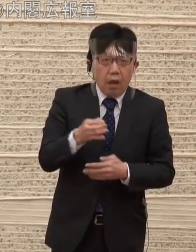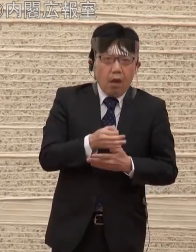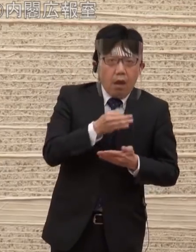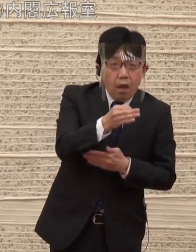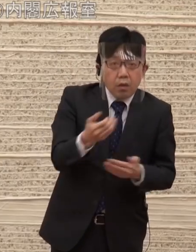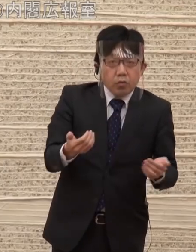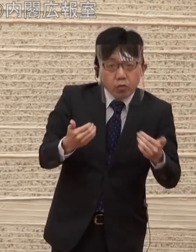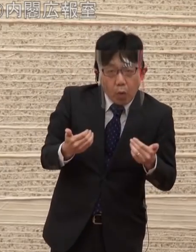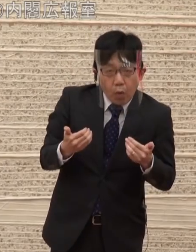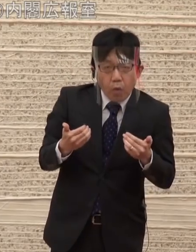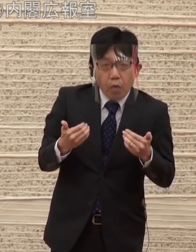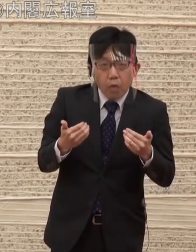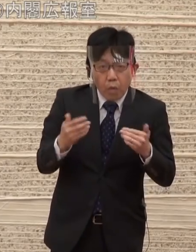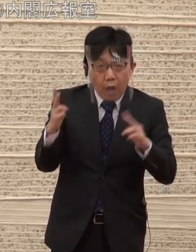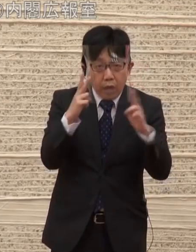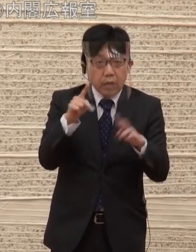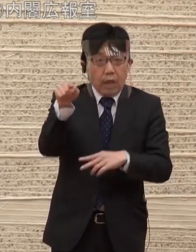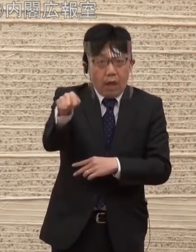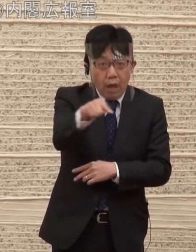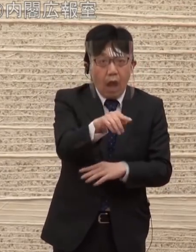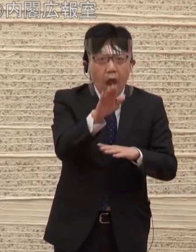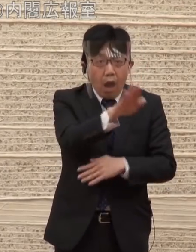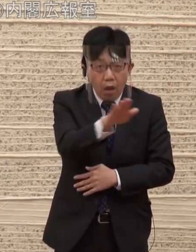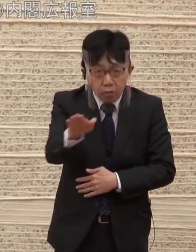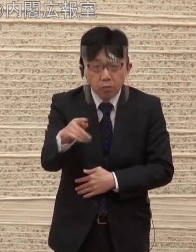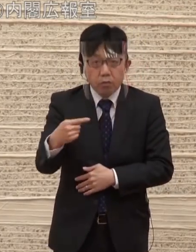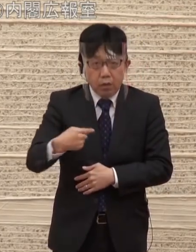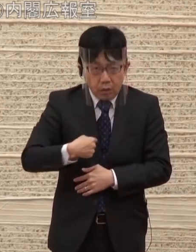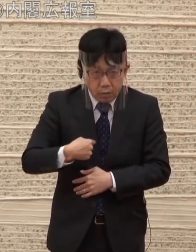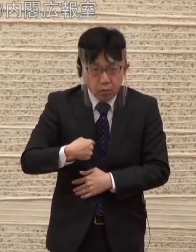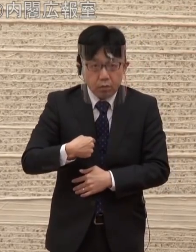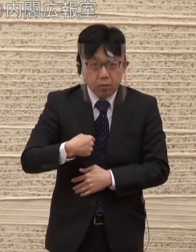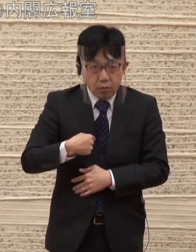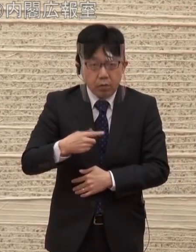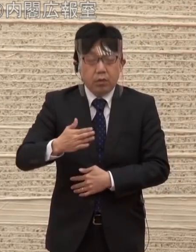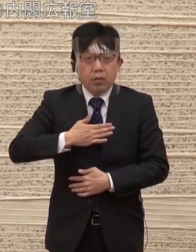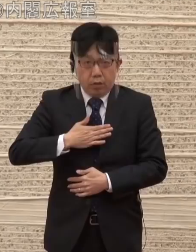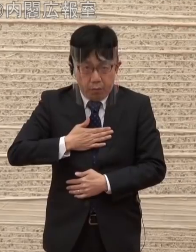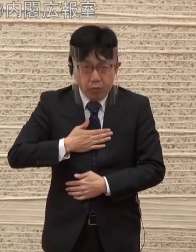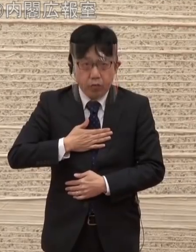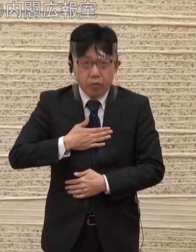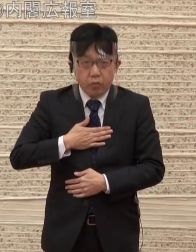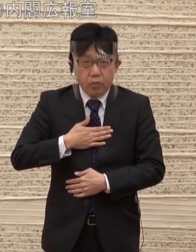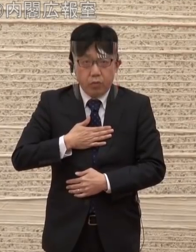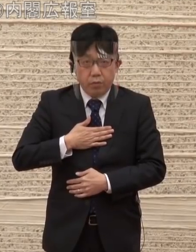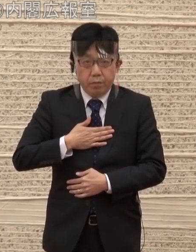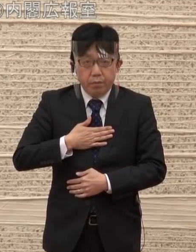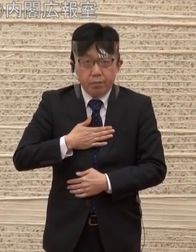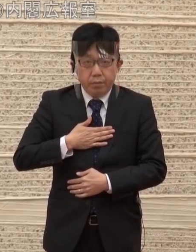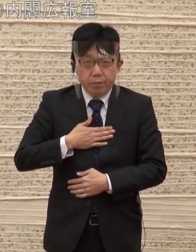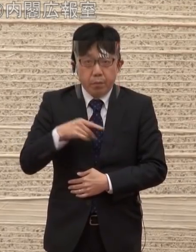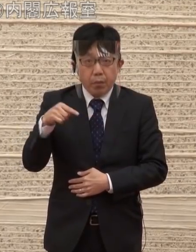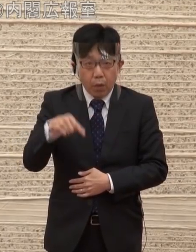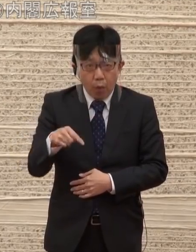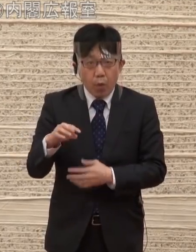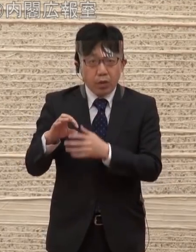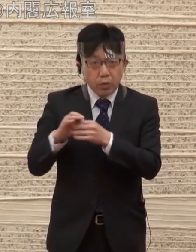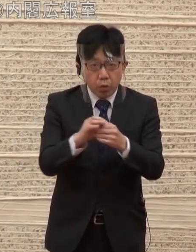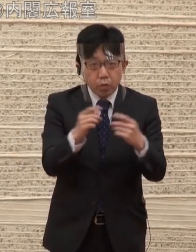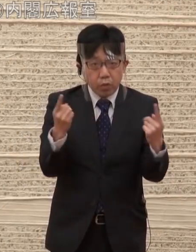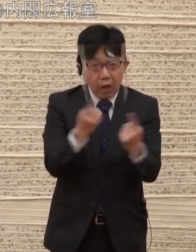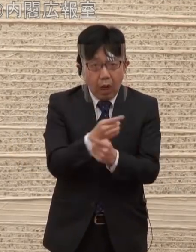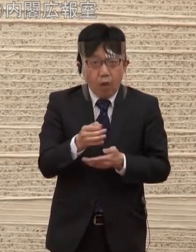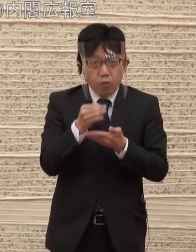早く通してもらいたいという声を超え私たちに届いておりますこの持続家の方給付金についてもです